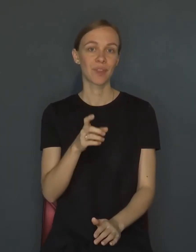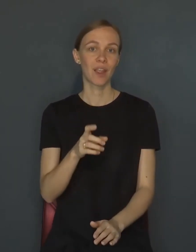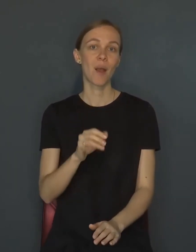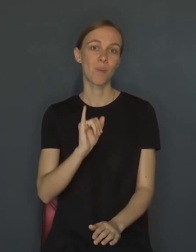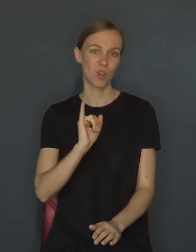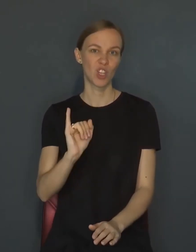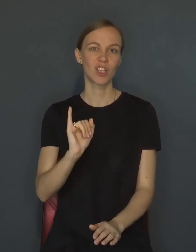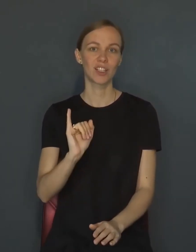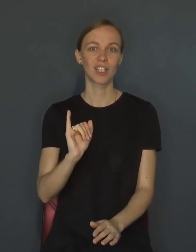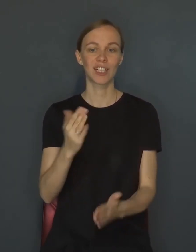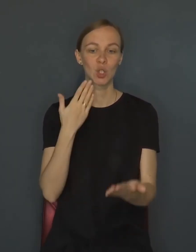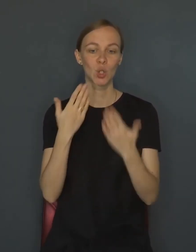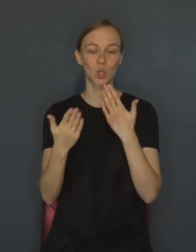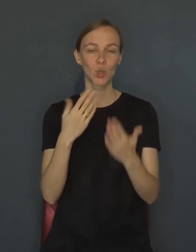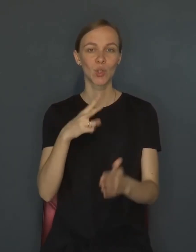Москвою.